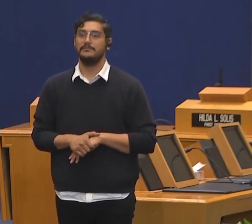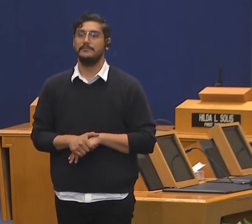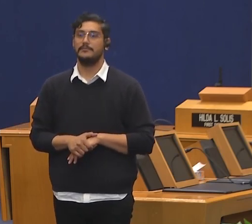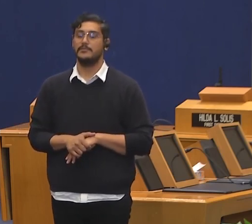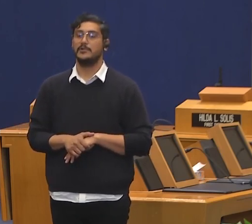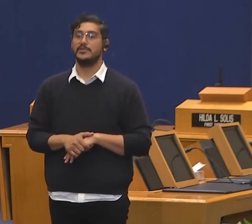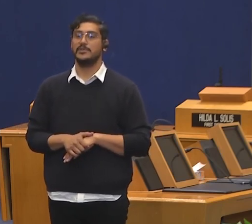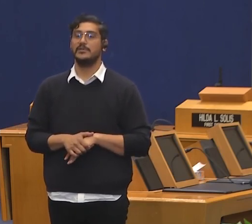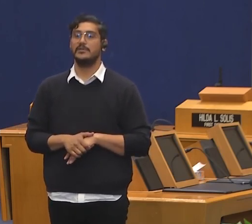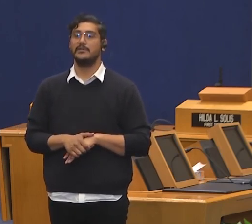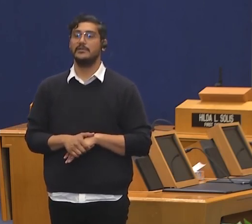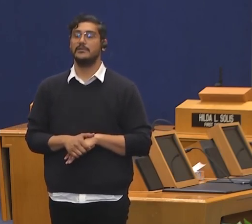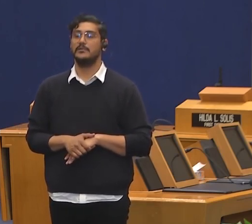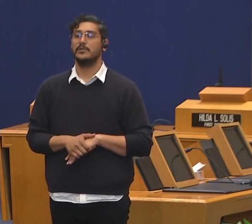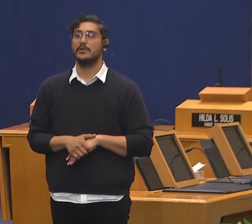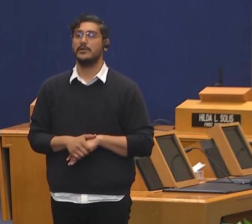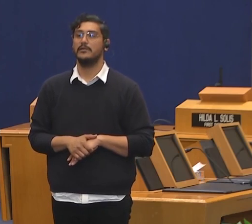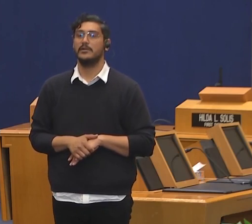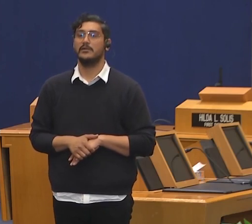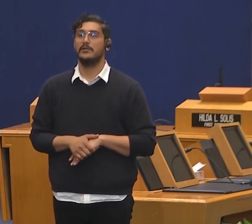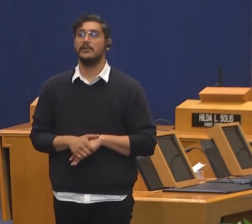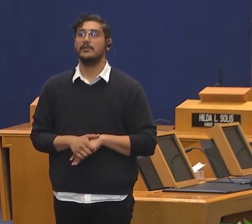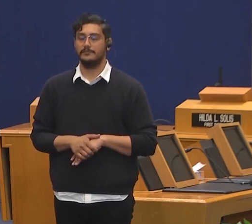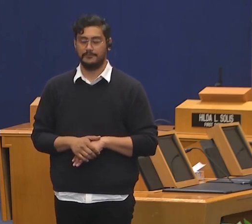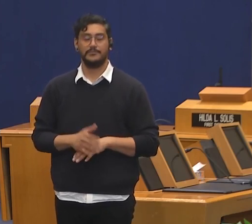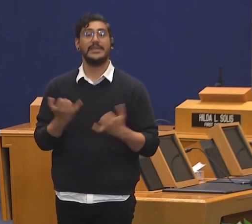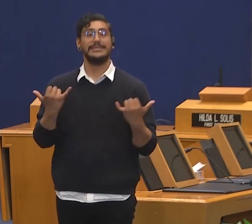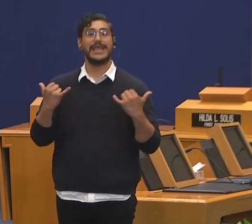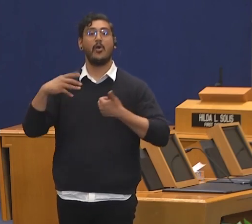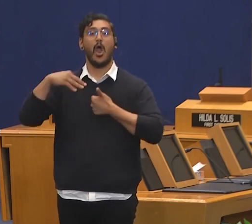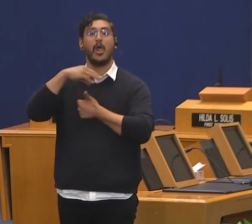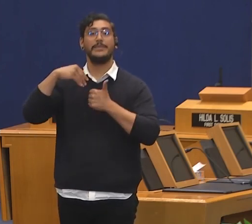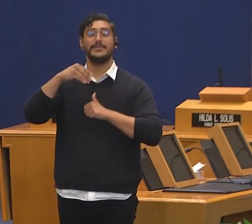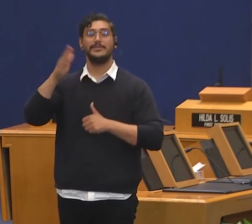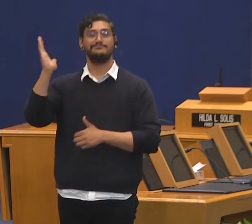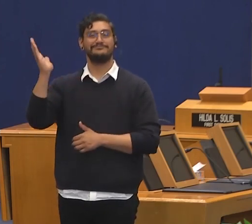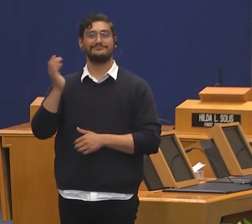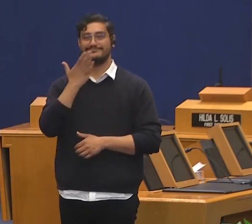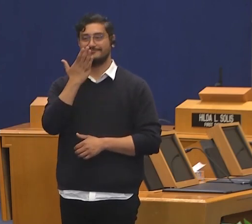There are no more questions now. We follow it up with our Armenian speaker, right?